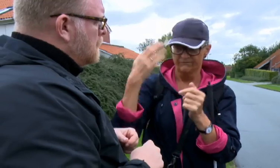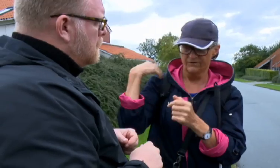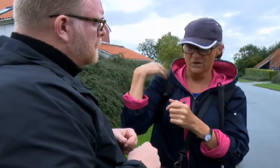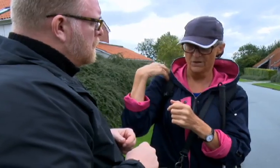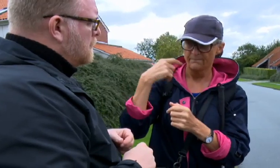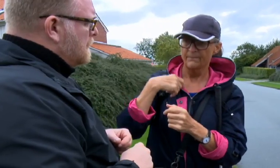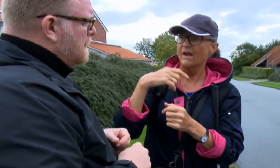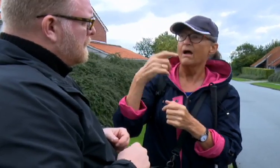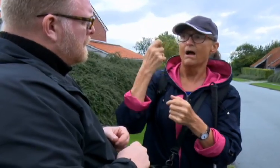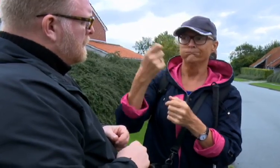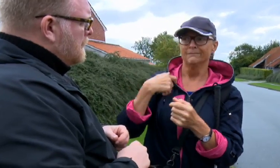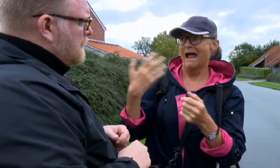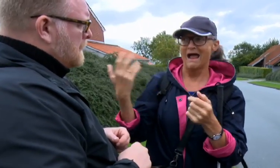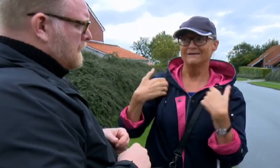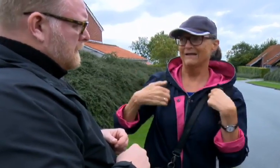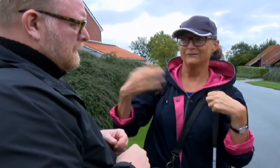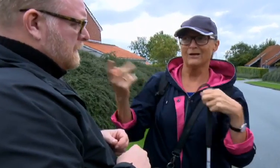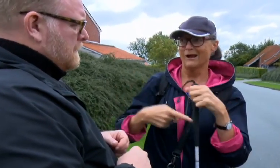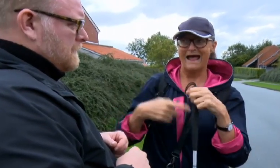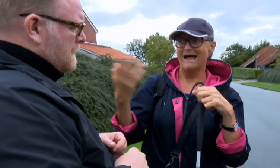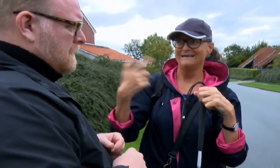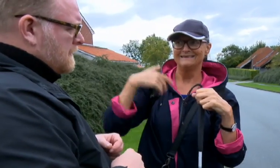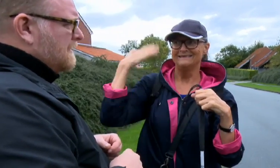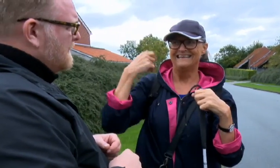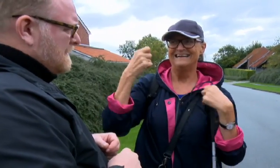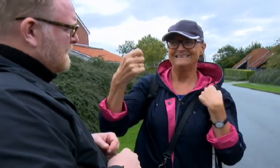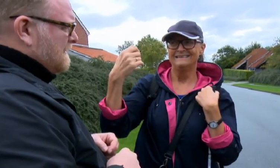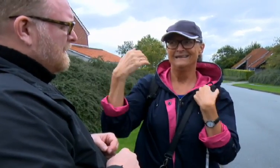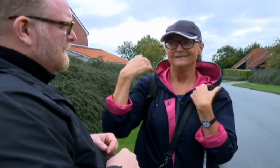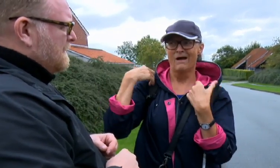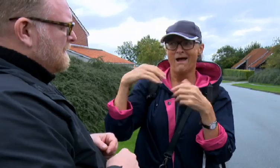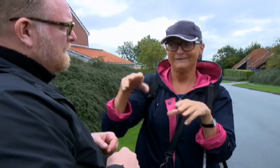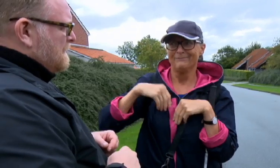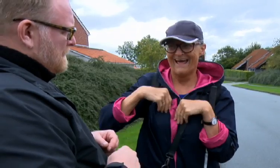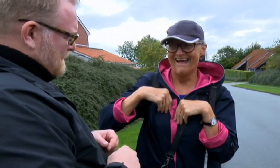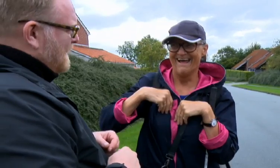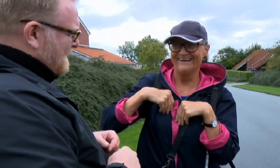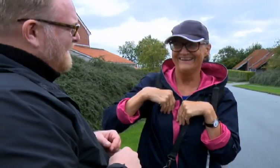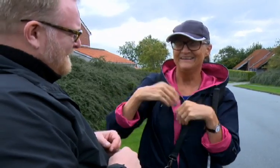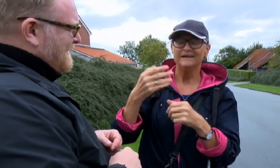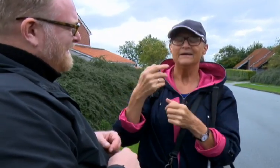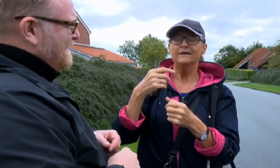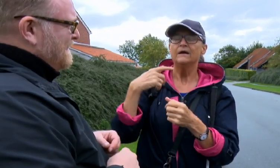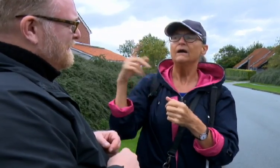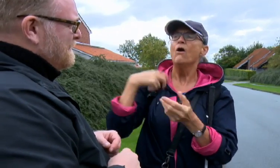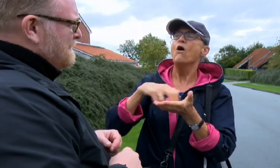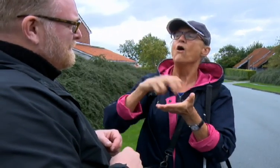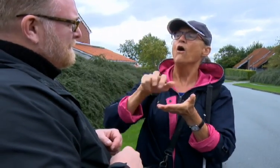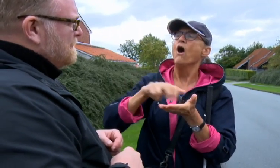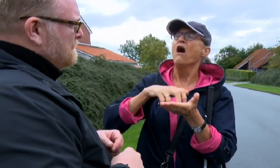på et tidspunkt tidligere hvor jeg ikke brugte den hvide stok Det har været svært for mig at acceptere at jeg skulle bruge den Ja der